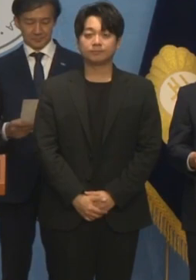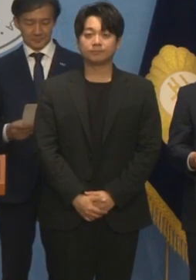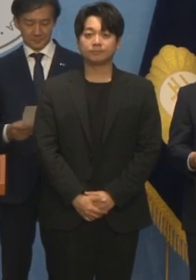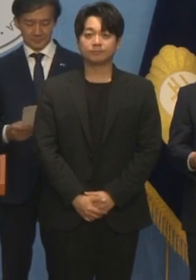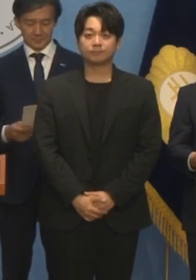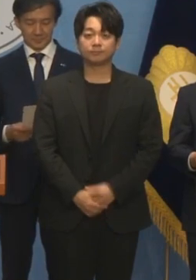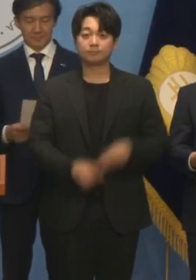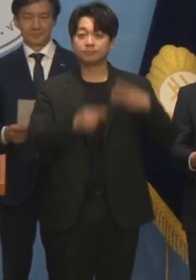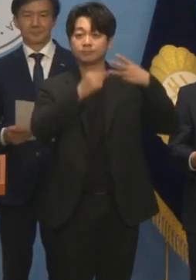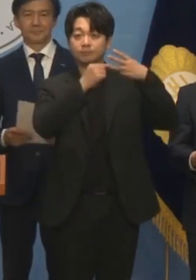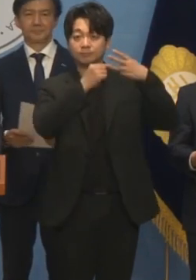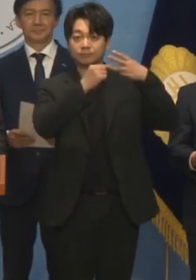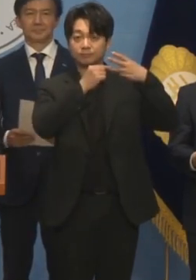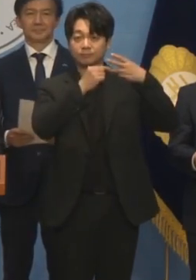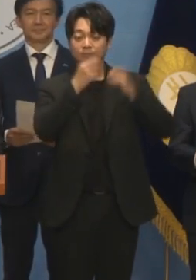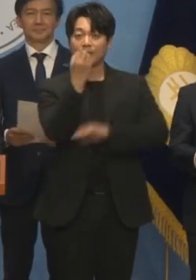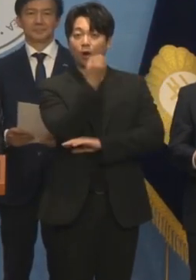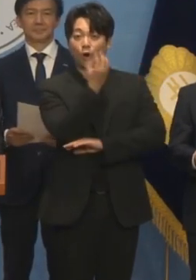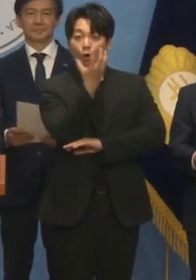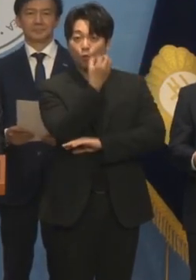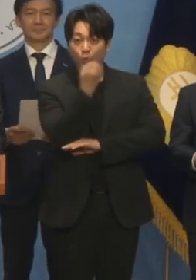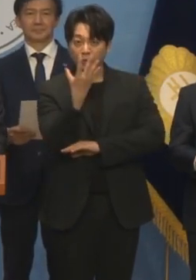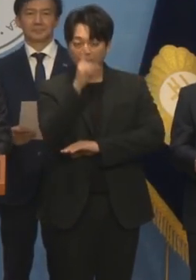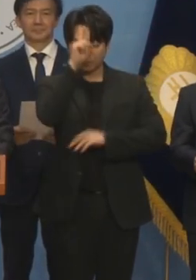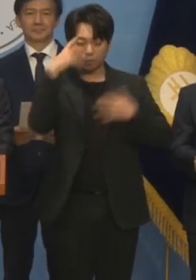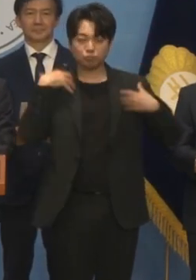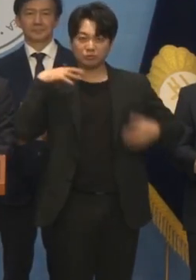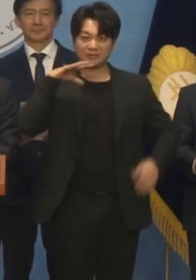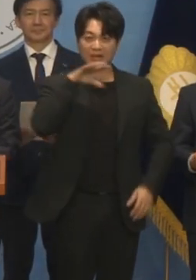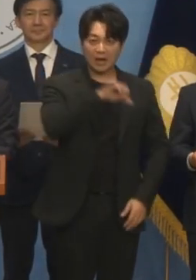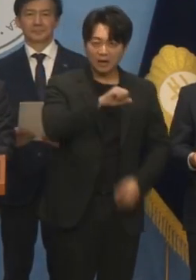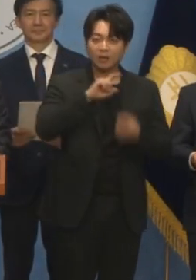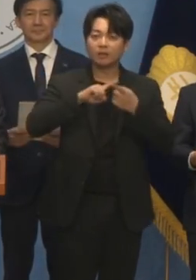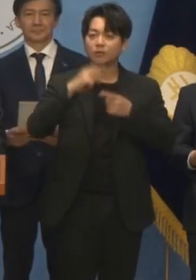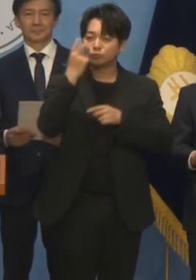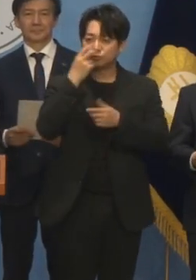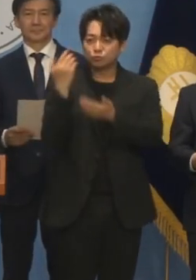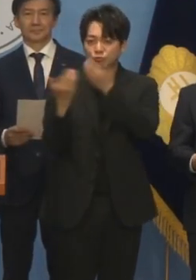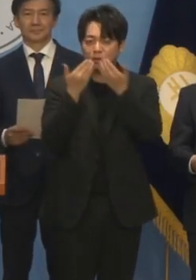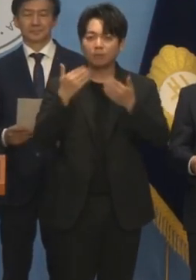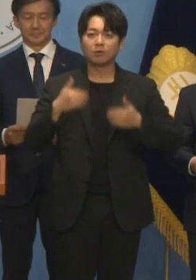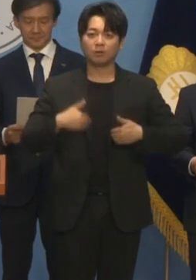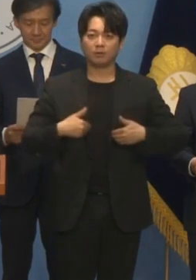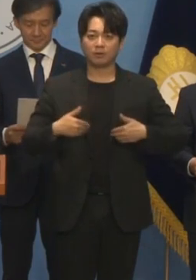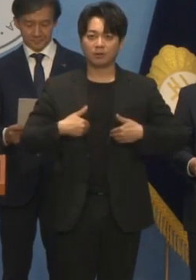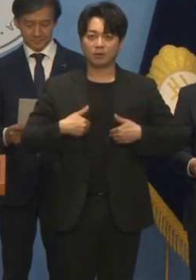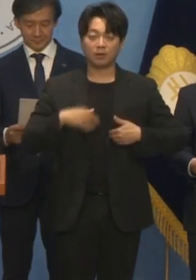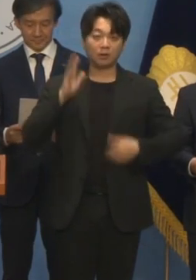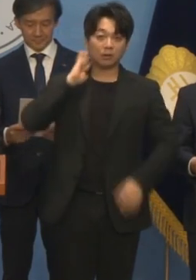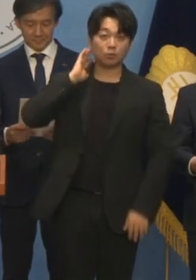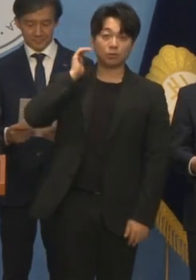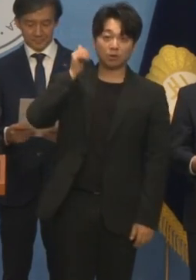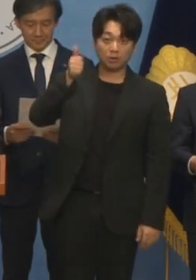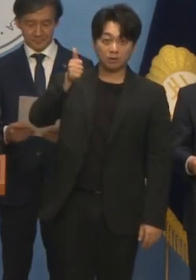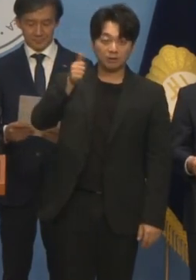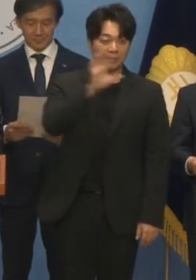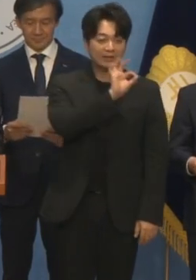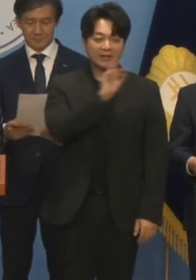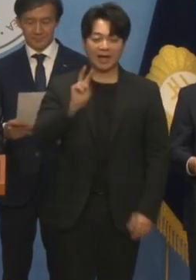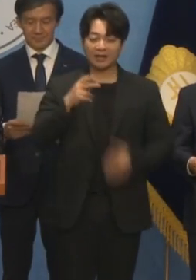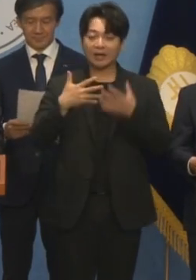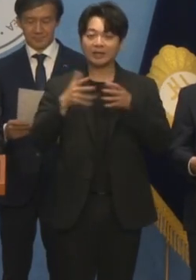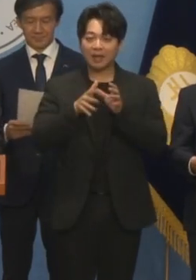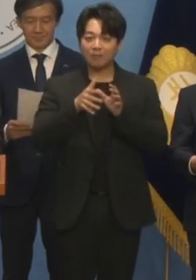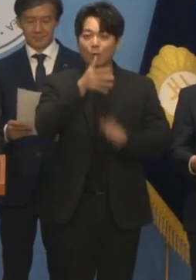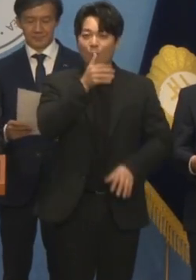네, 세 번째, 언론장악 국정조사입니다. 윤석열 대통령은 술자리도 아니고 야당 대표와 회담하면서 언론을